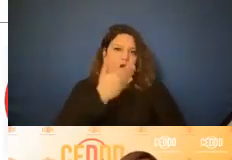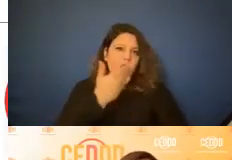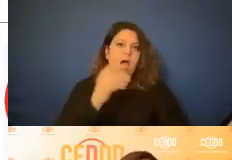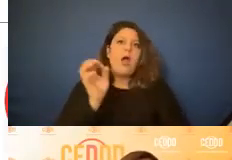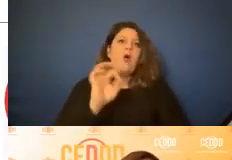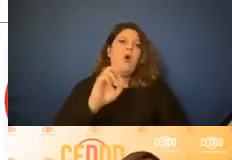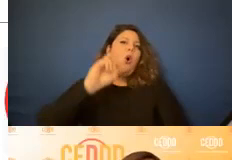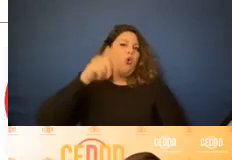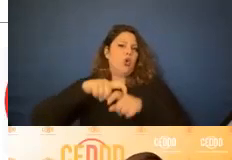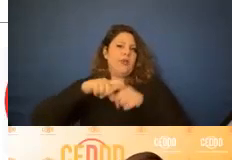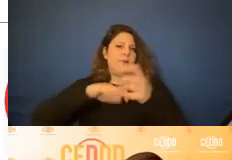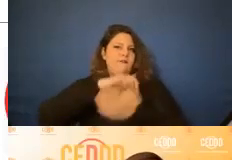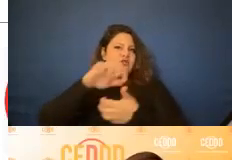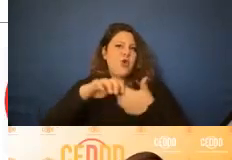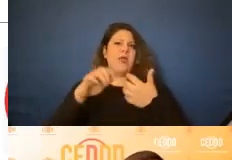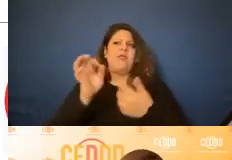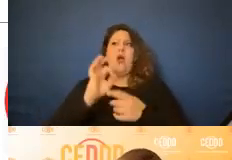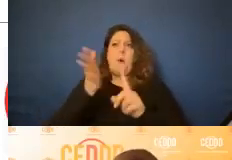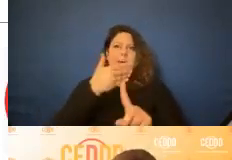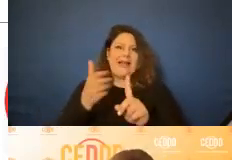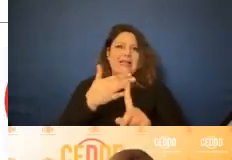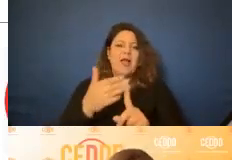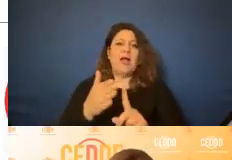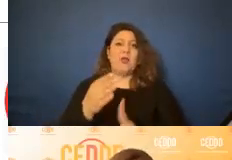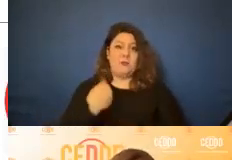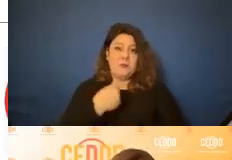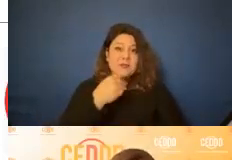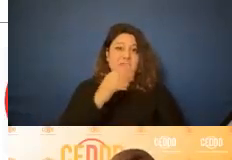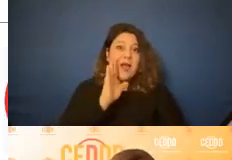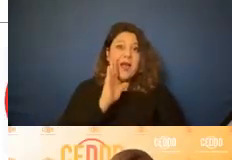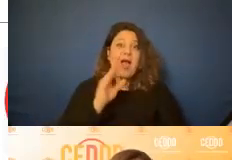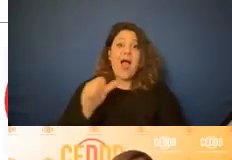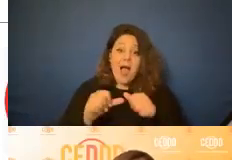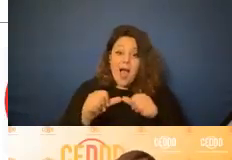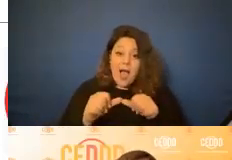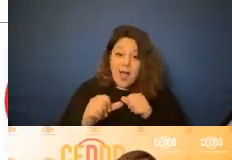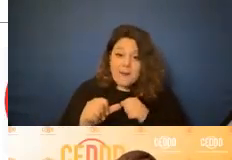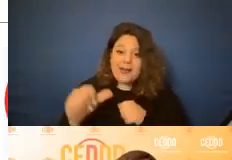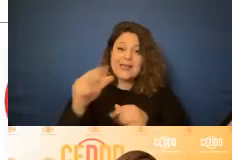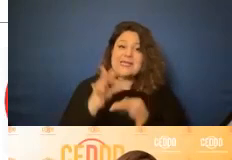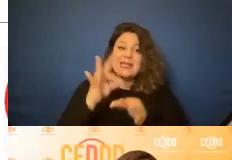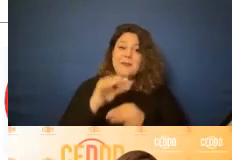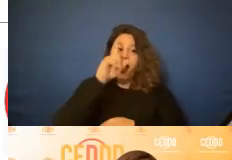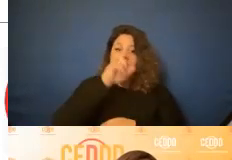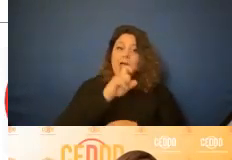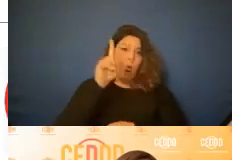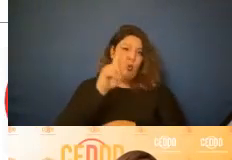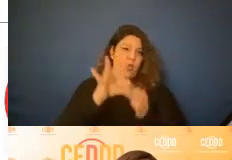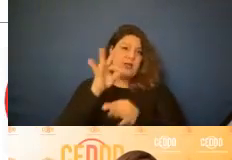de violencia o de maltrato. Como he dicho, esto será obligatorio en todos los centros a partir del 1 de septiembre